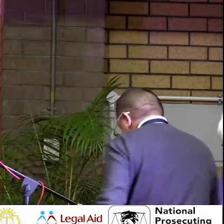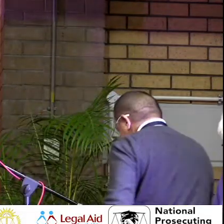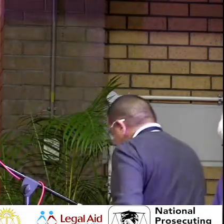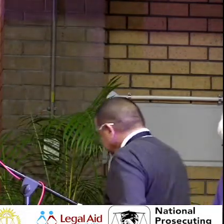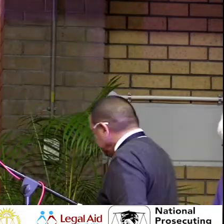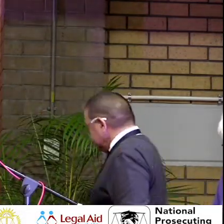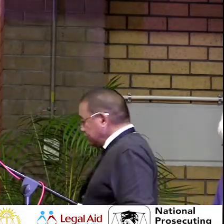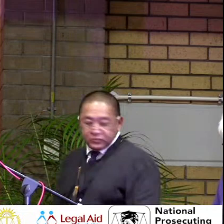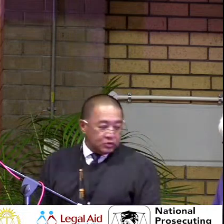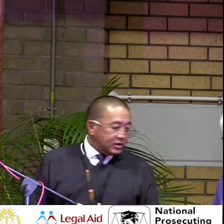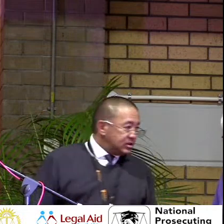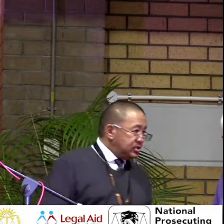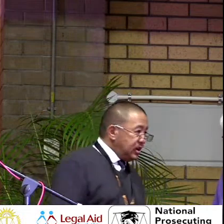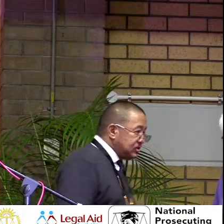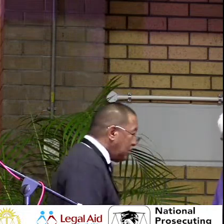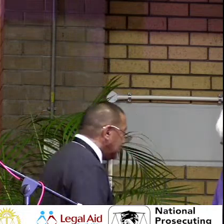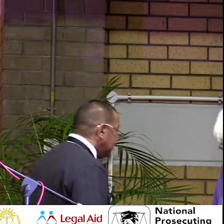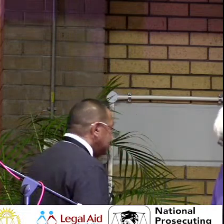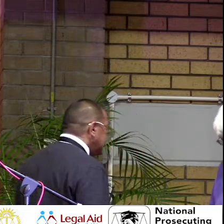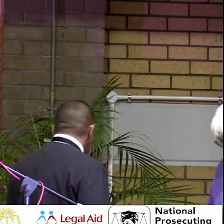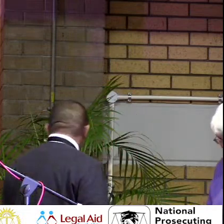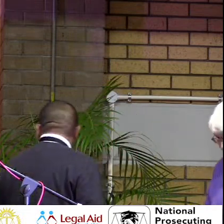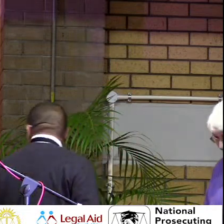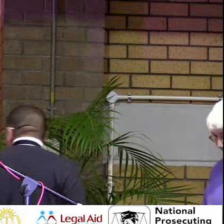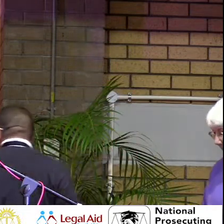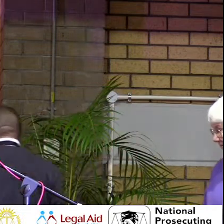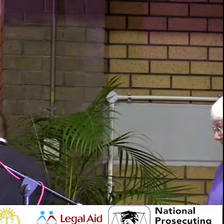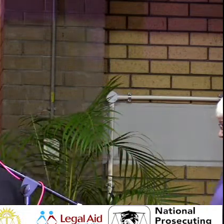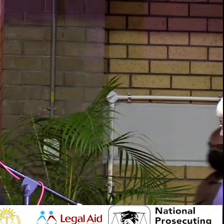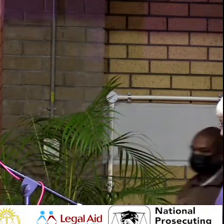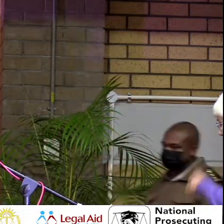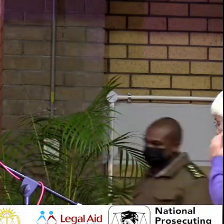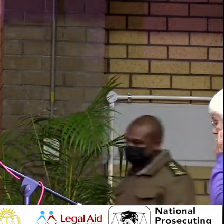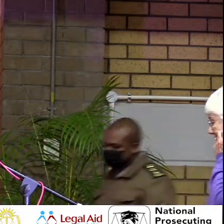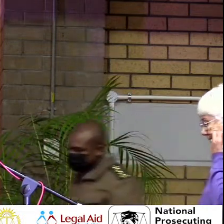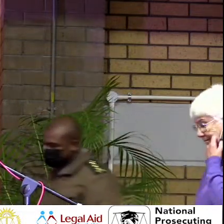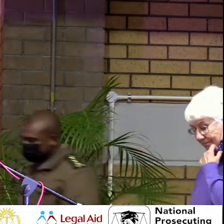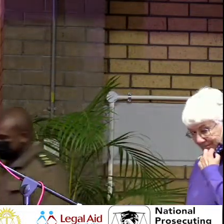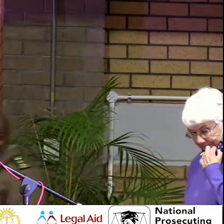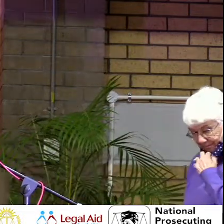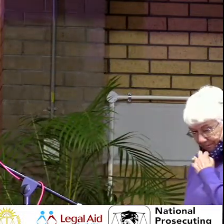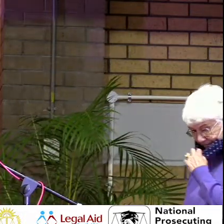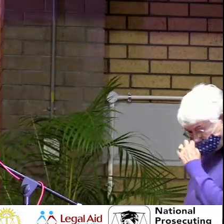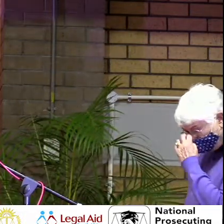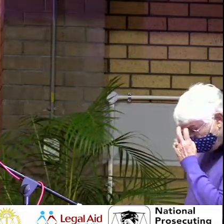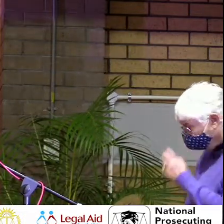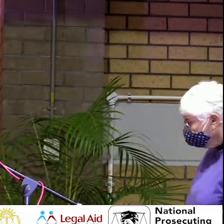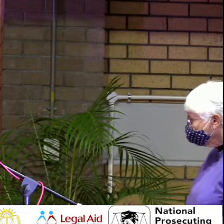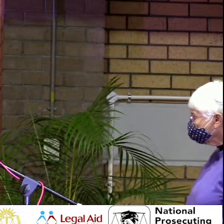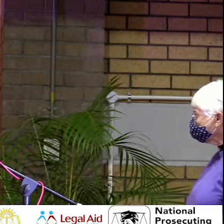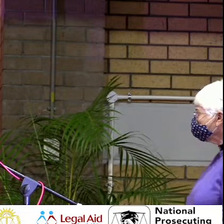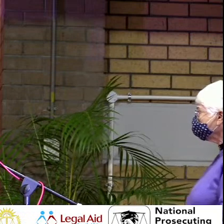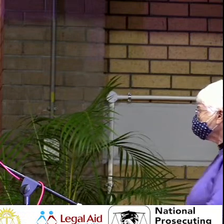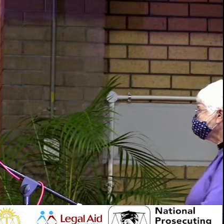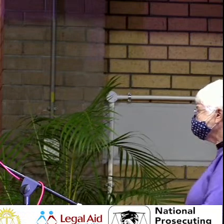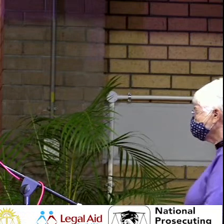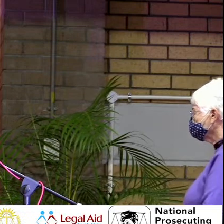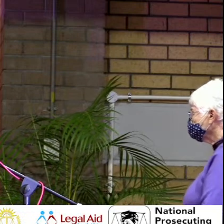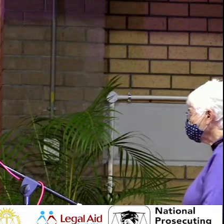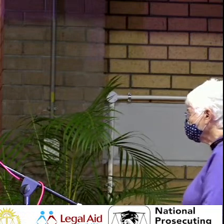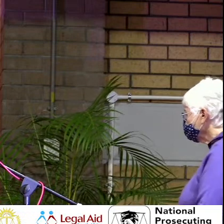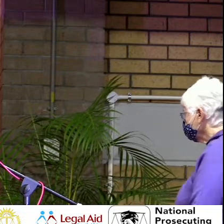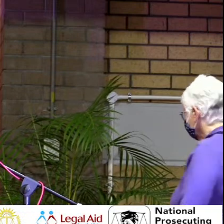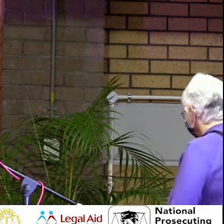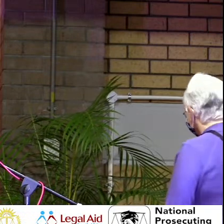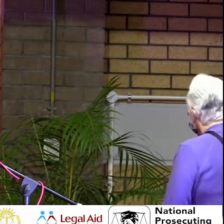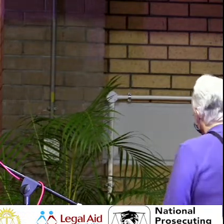thethane nabo izidingo zenu yintoni enidingayo ekuhlaleni. Kulapho bakwazi ukuncedisana nabahlali. Bona bahlele ezinkundleni abanalwazi